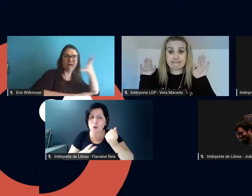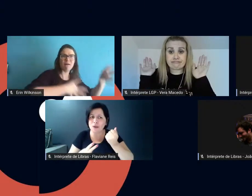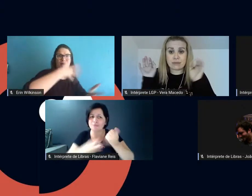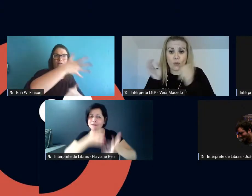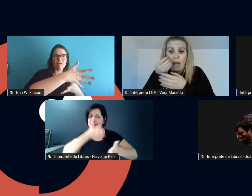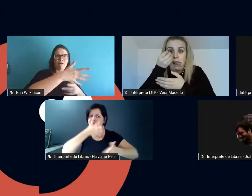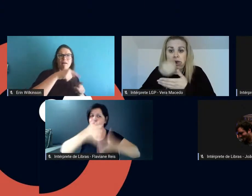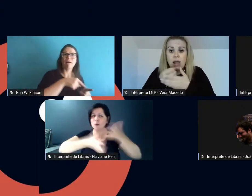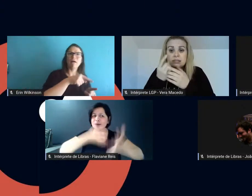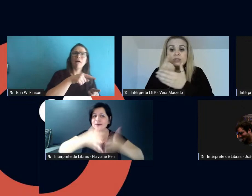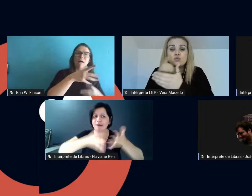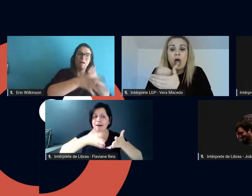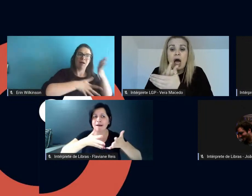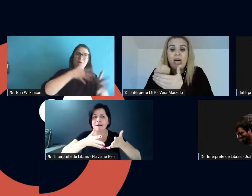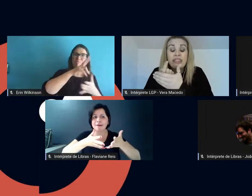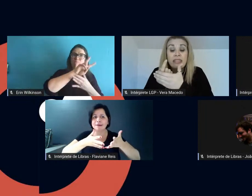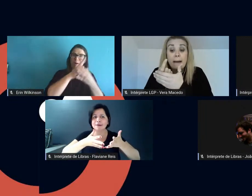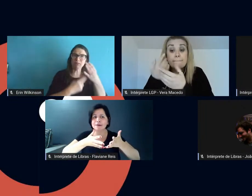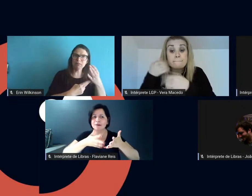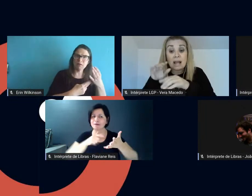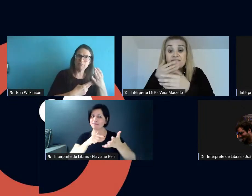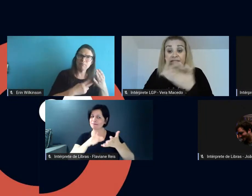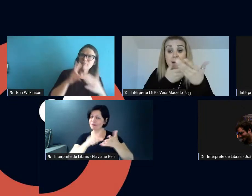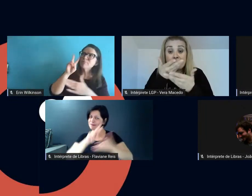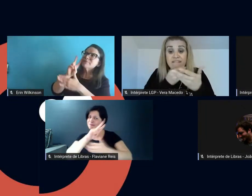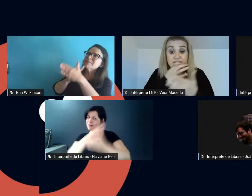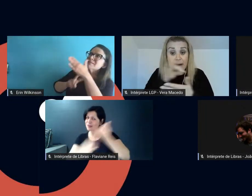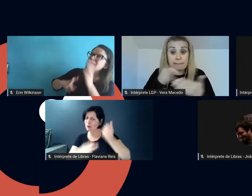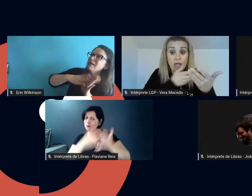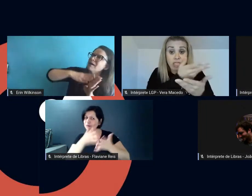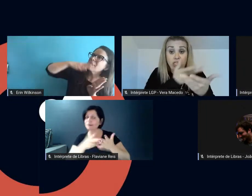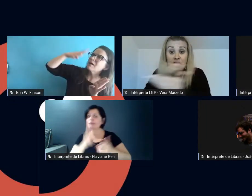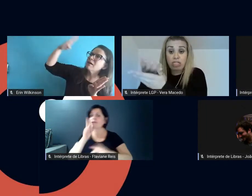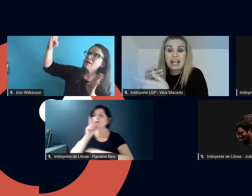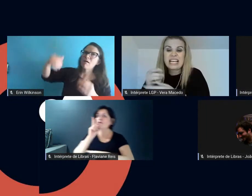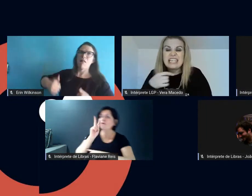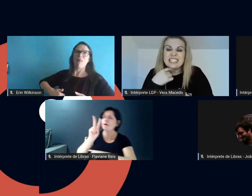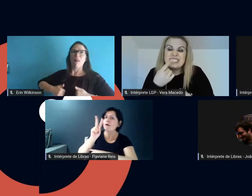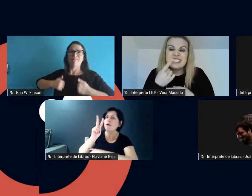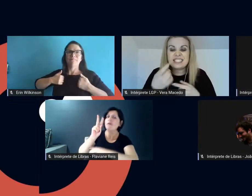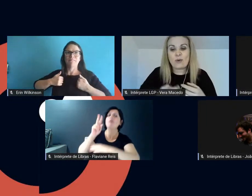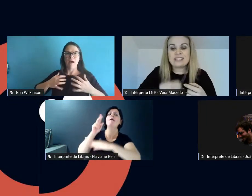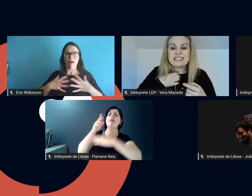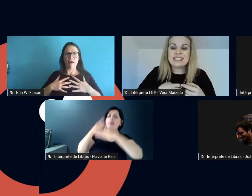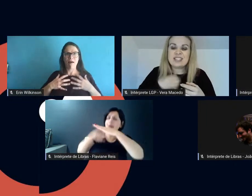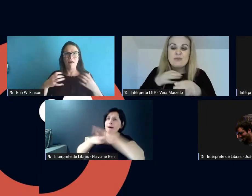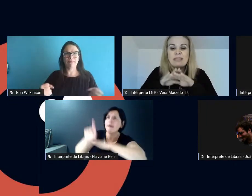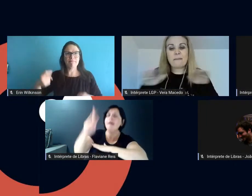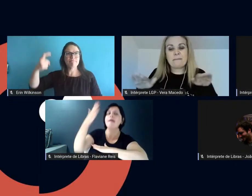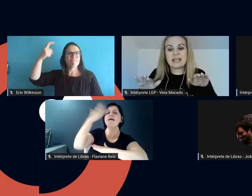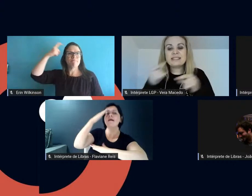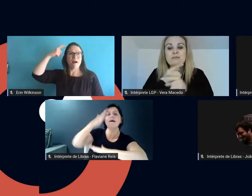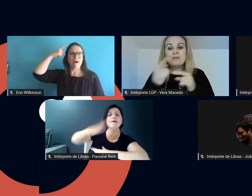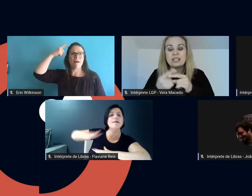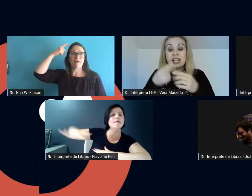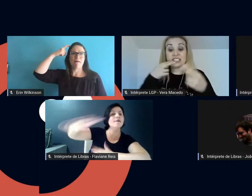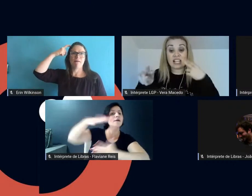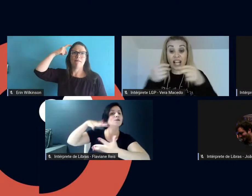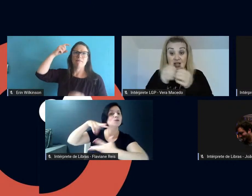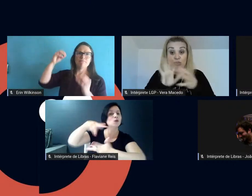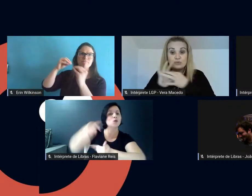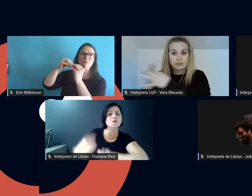dessas informações, né? Essa expressão síndrome da mesa, ela tem eh em no seu